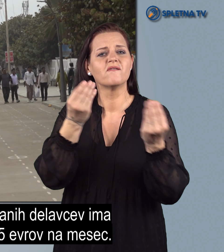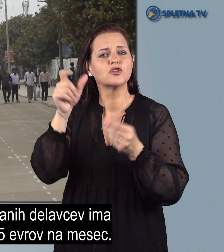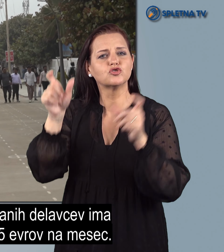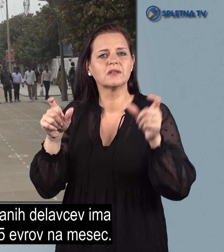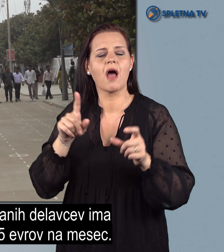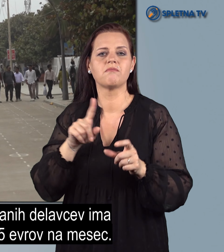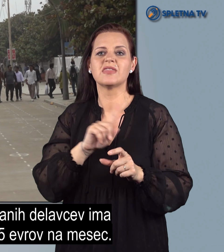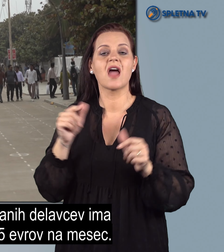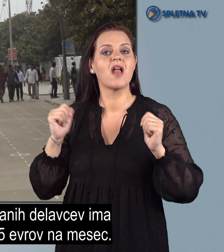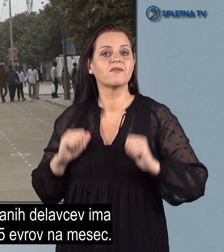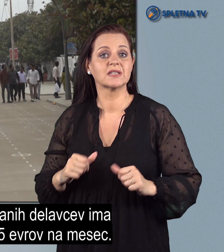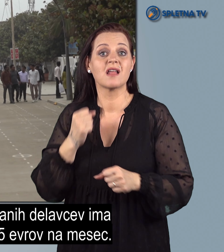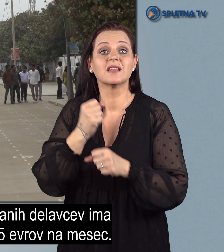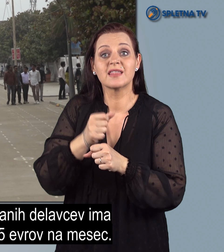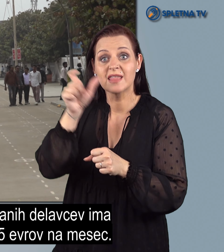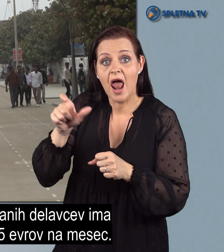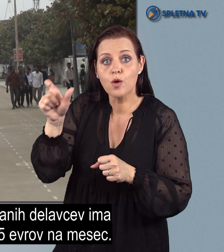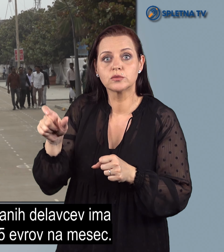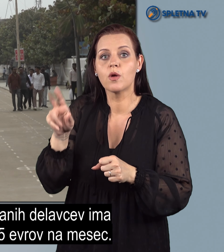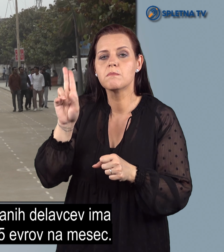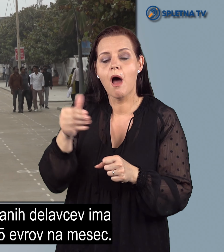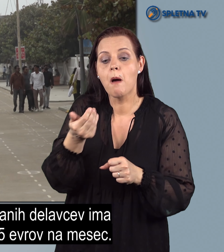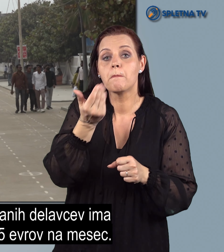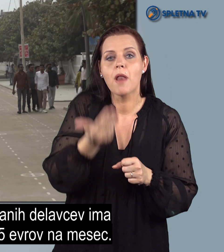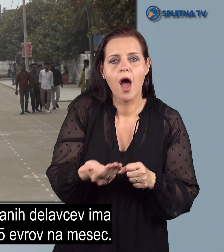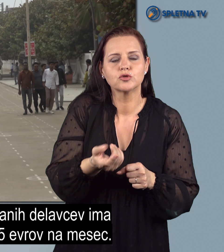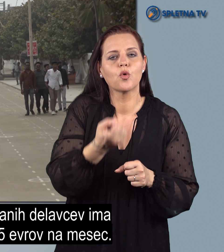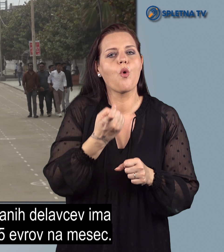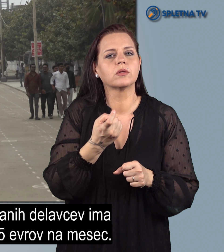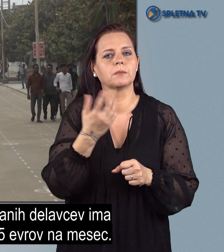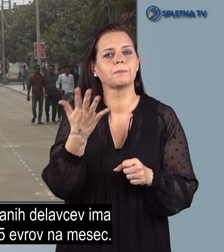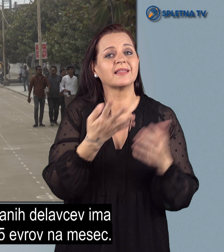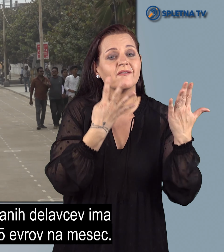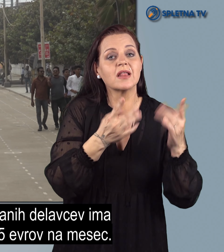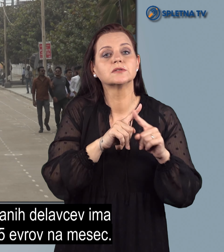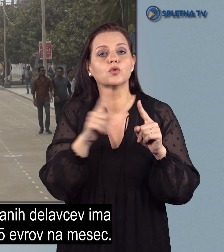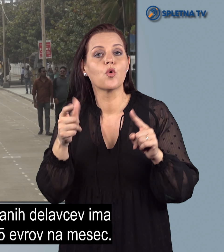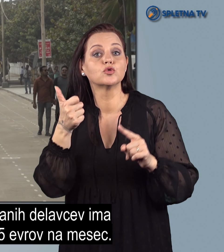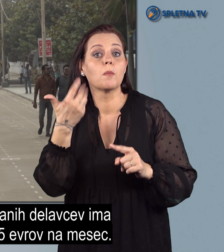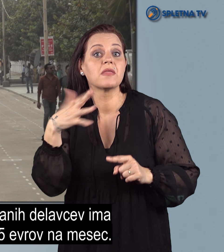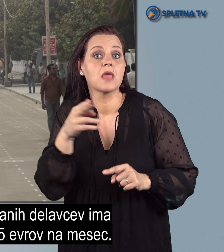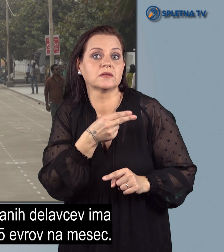Večina nekvalificiranih delavcev ima plačo od 95 do 115 evrov na mesec.